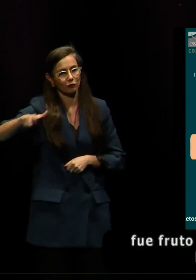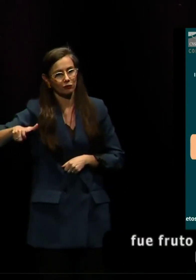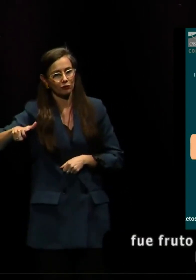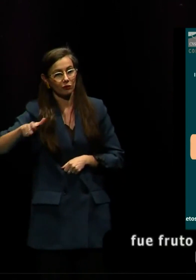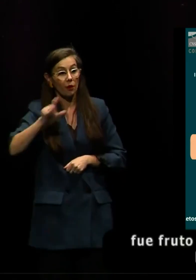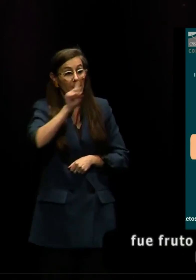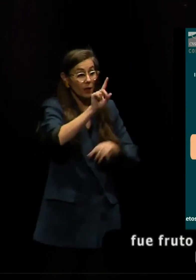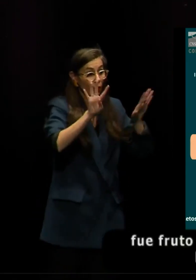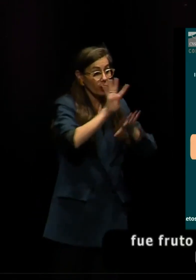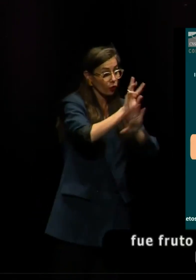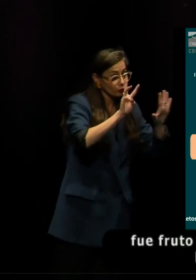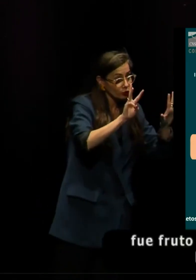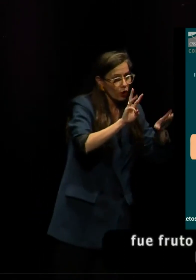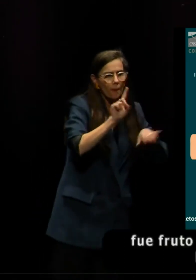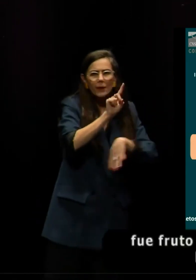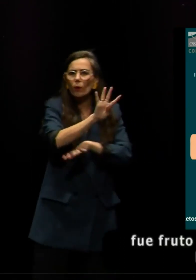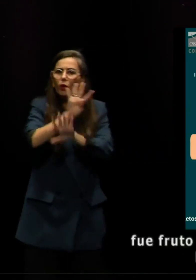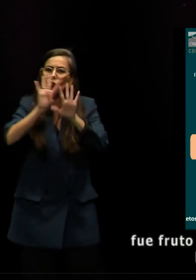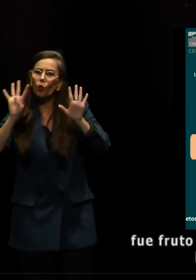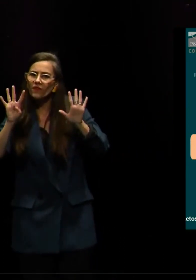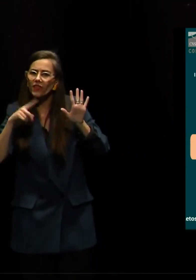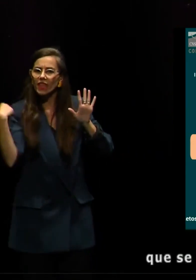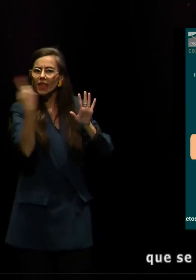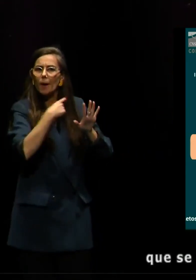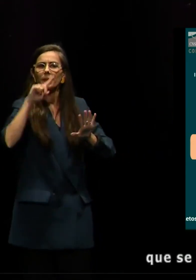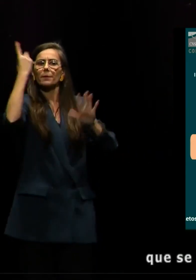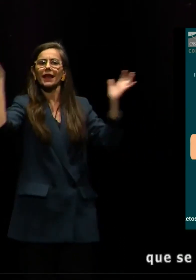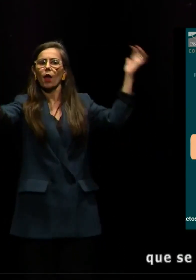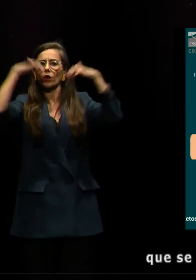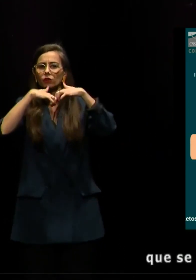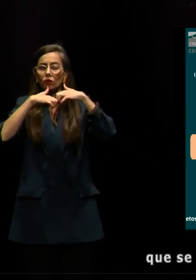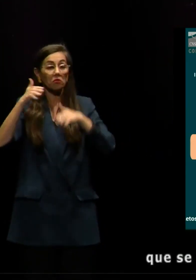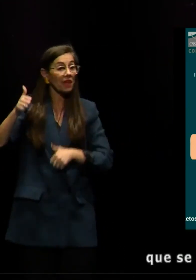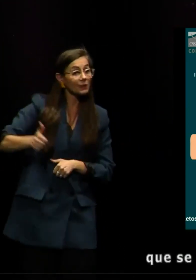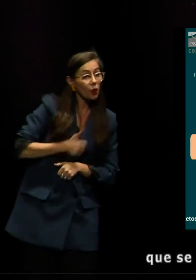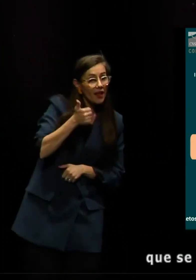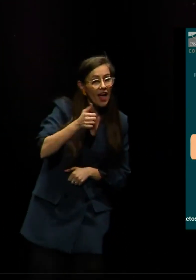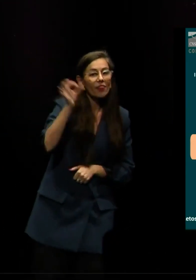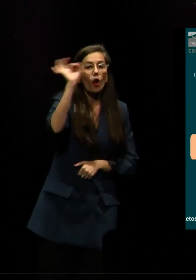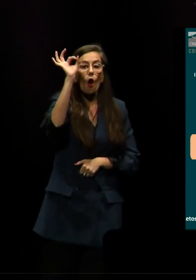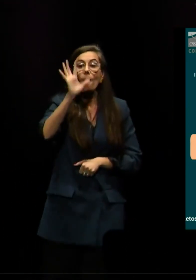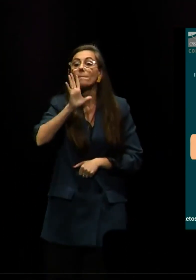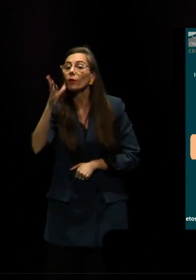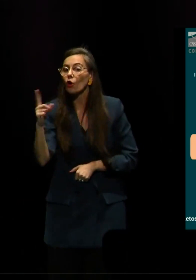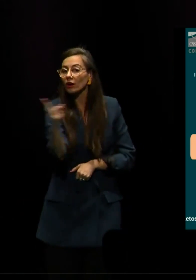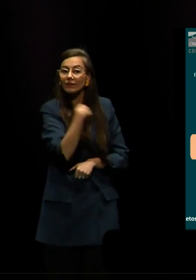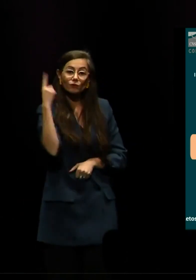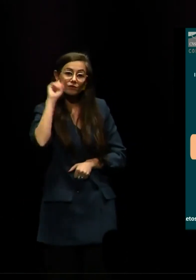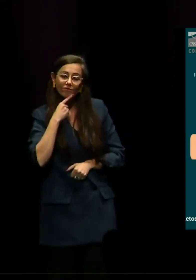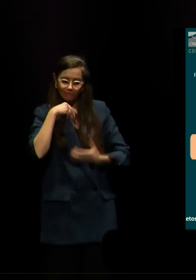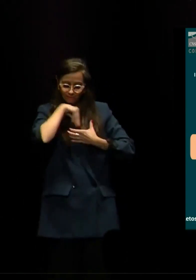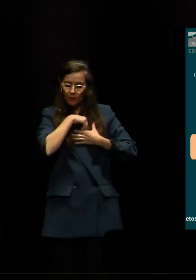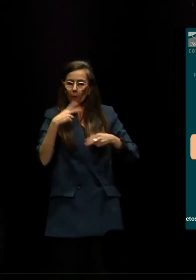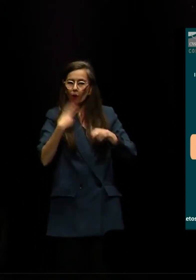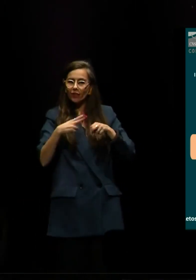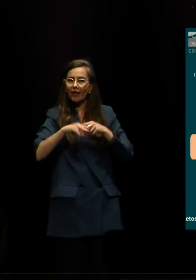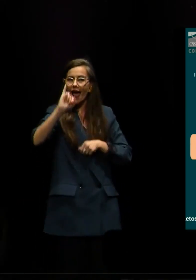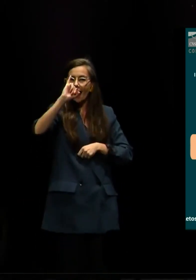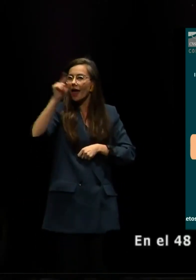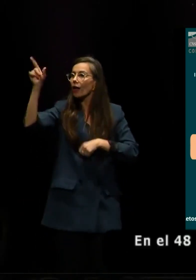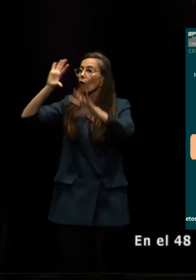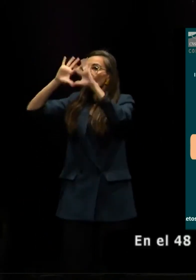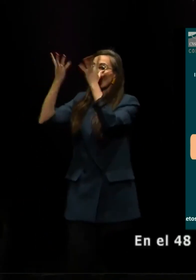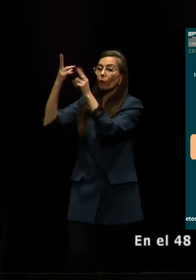se había aprobado la Declaración de los Derechos fundamentales. ¿Eso fue